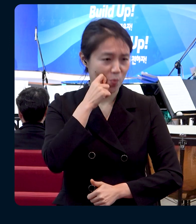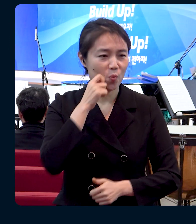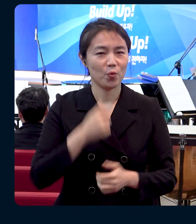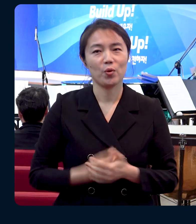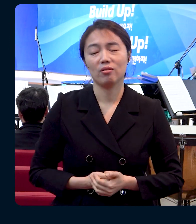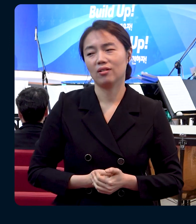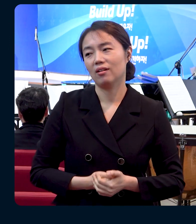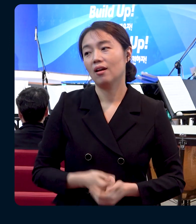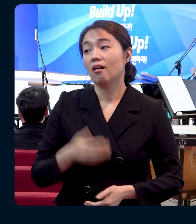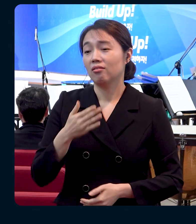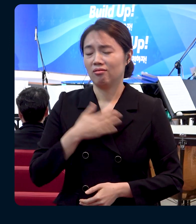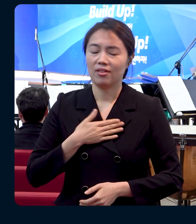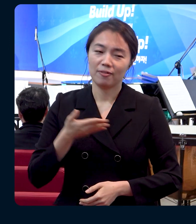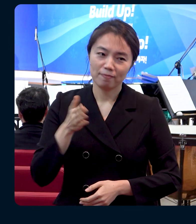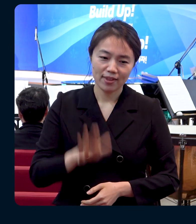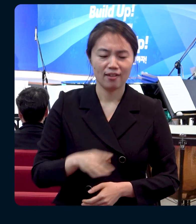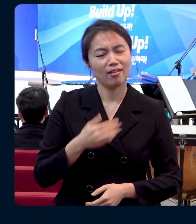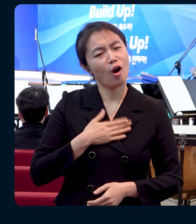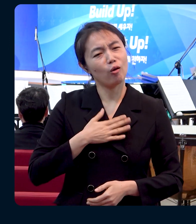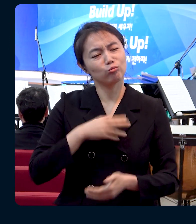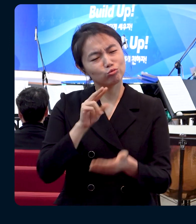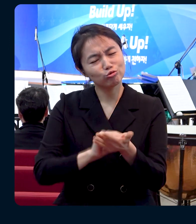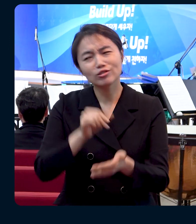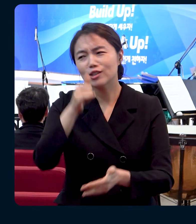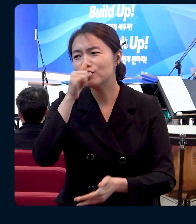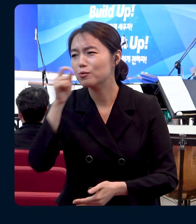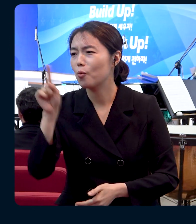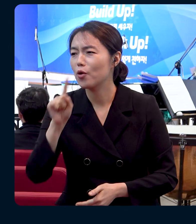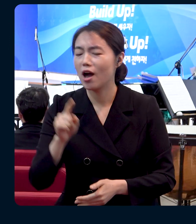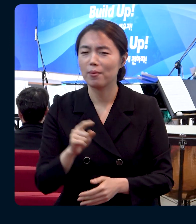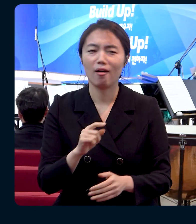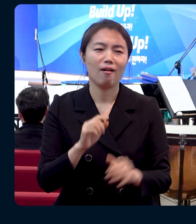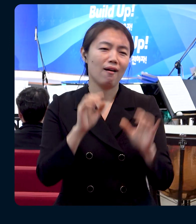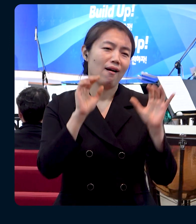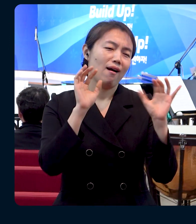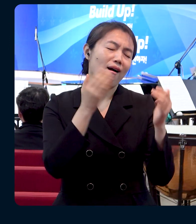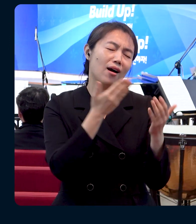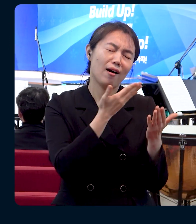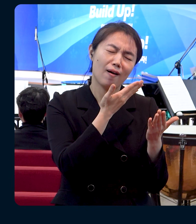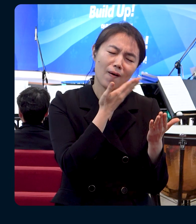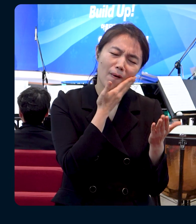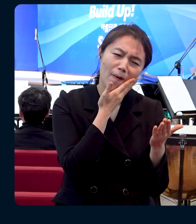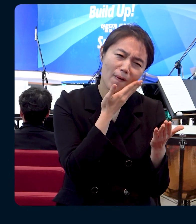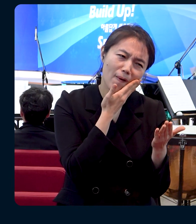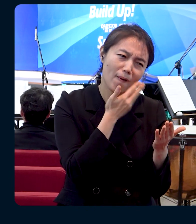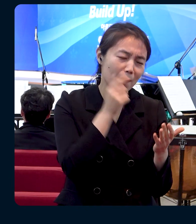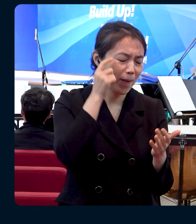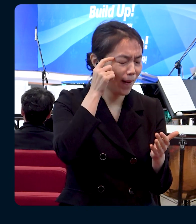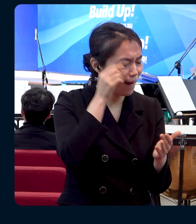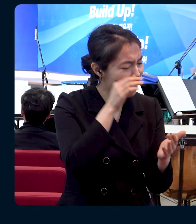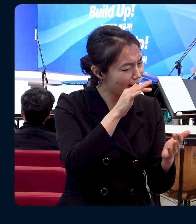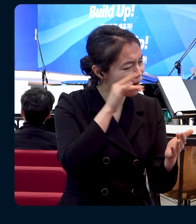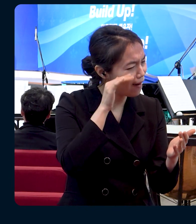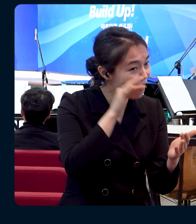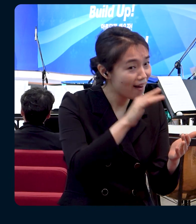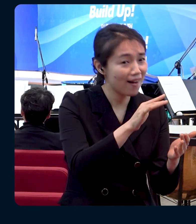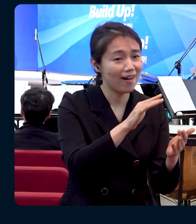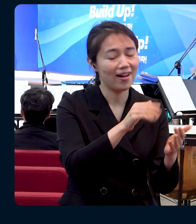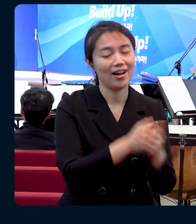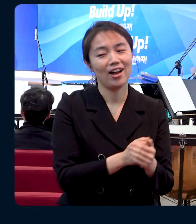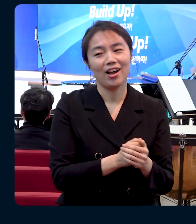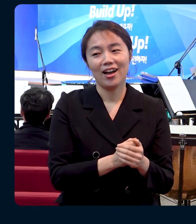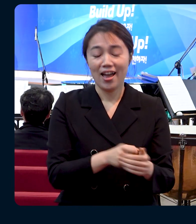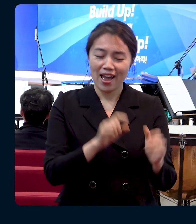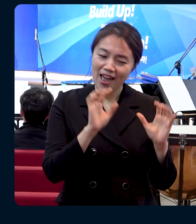문제가 있어요. 뭐냐? 제가 거기에 너무 빠진다는 게 문제입니다. 그러니까 유아 축복 기도를 할 때가 되면요,